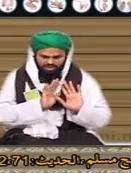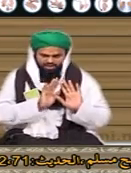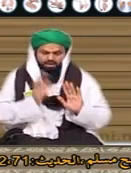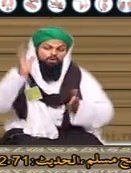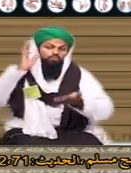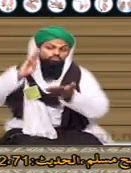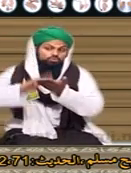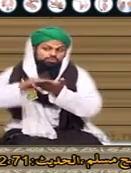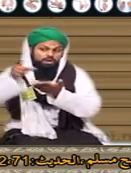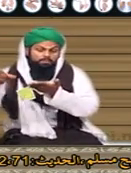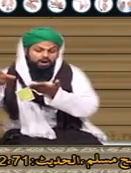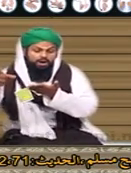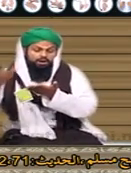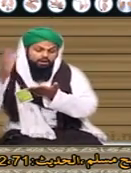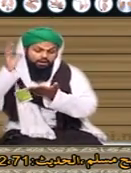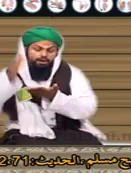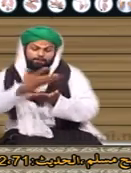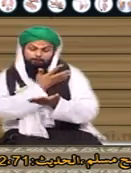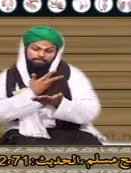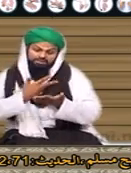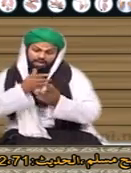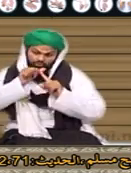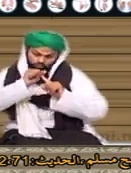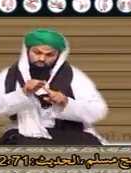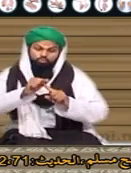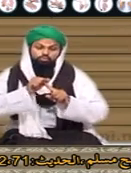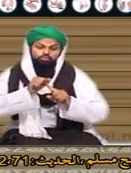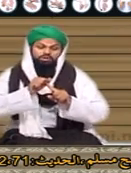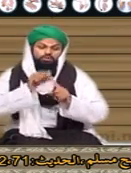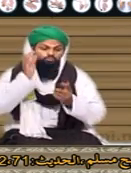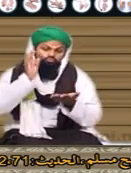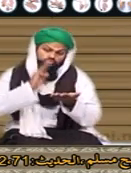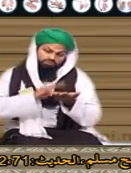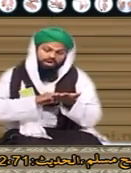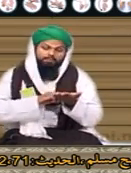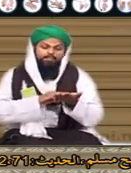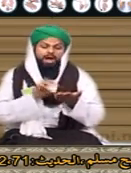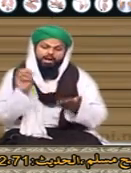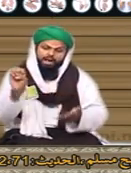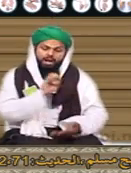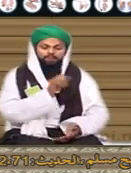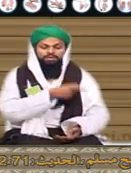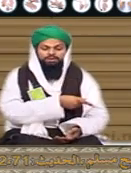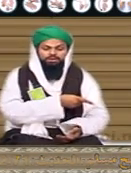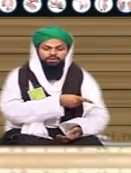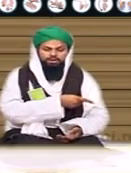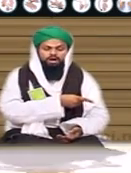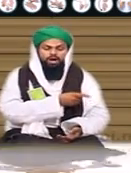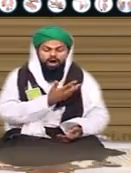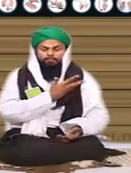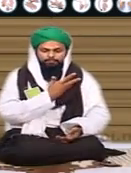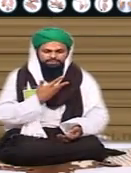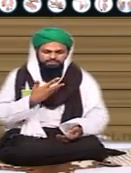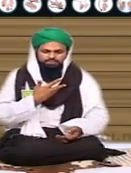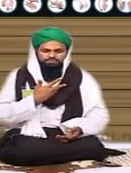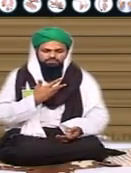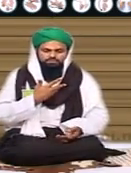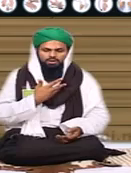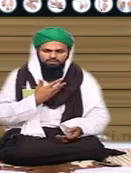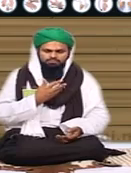بھائی کے لیے پسند نہ کرے. تو آپ اس اجتماع میں آنا پسند کرتے ہیں جبھی تو آئیں. کوئی دھوس دھمکی